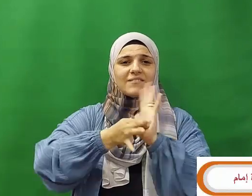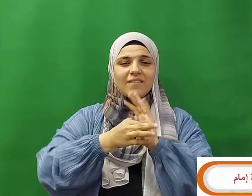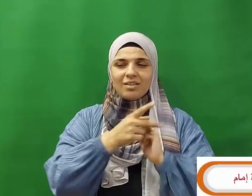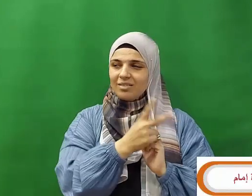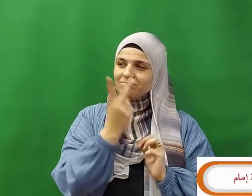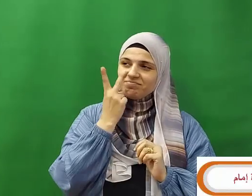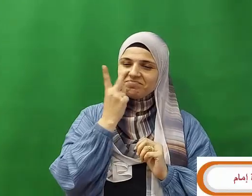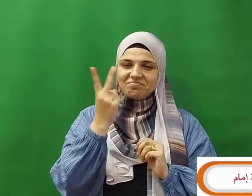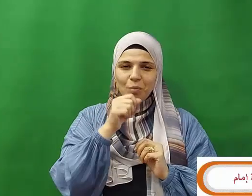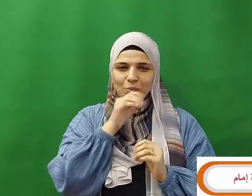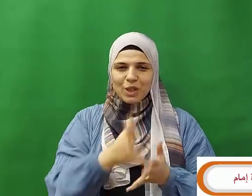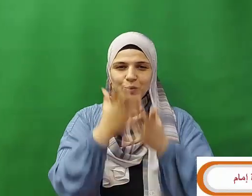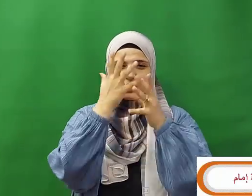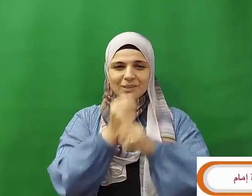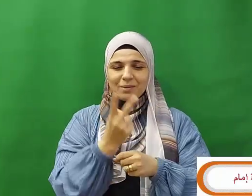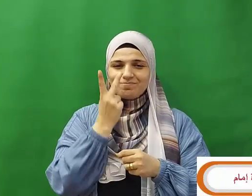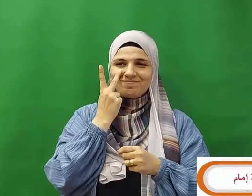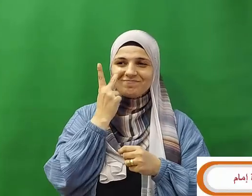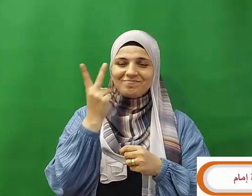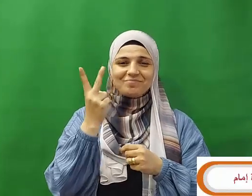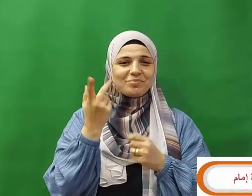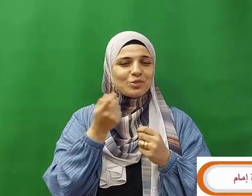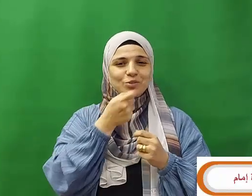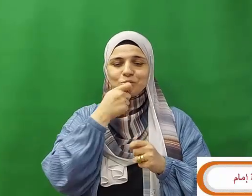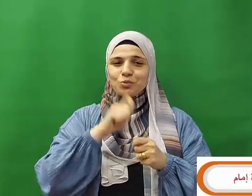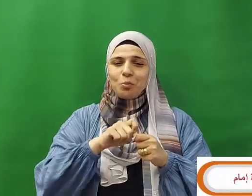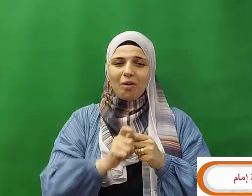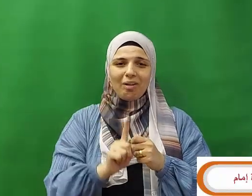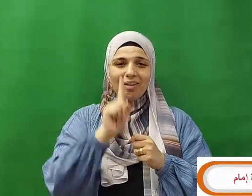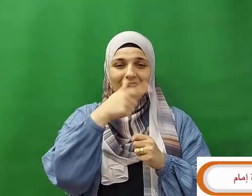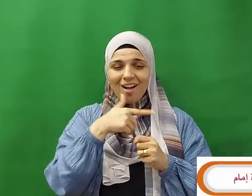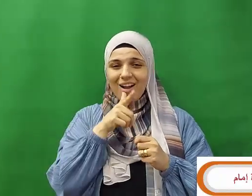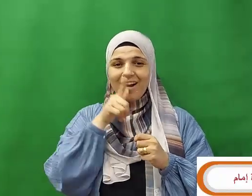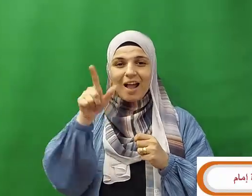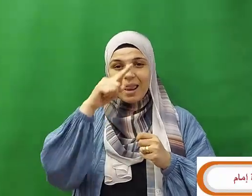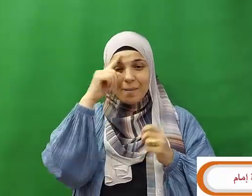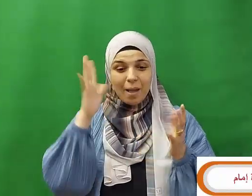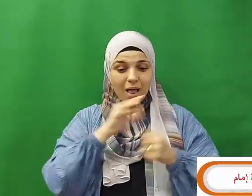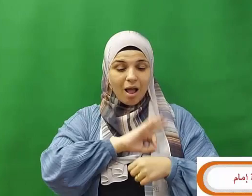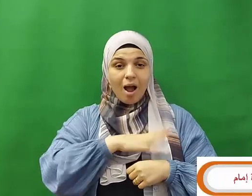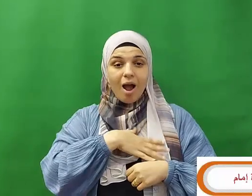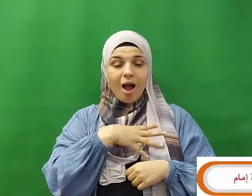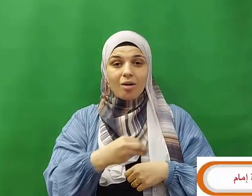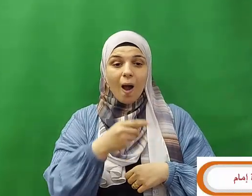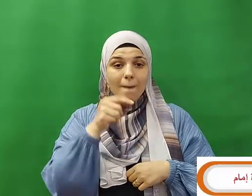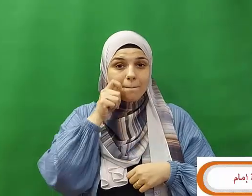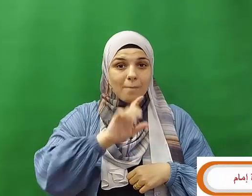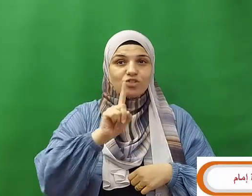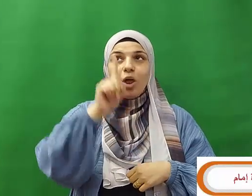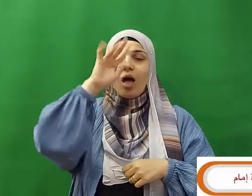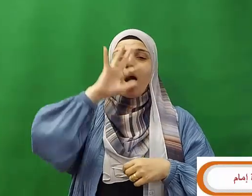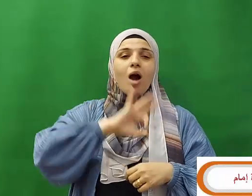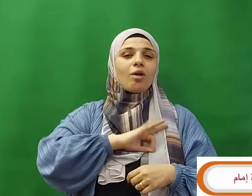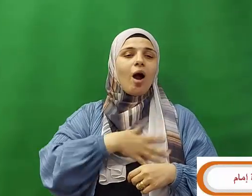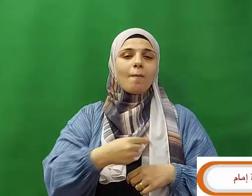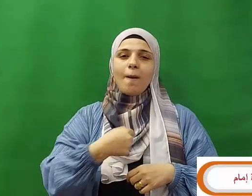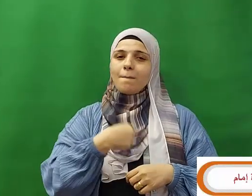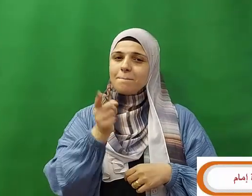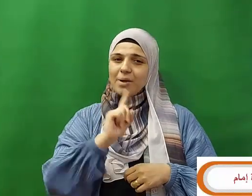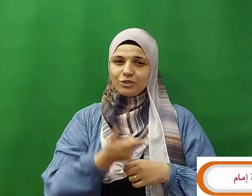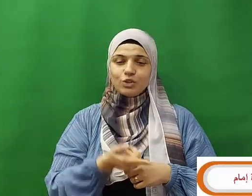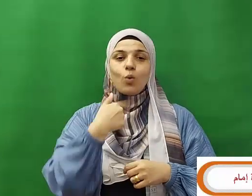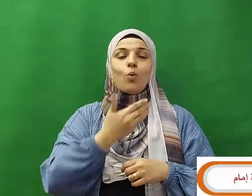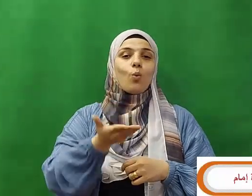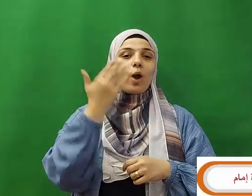أحدا. نظر إليه رسول الله صلى الله عليه وسلم ثم قال: من لا يرحم لا يرحم. كما كان